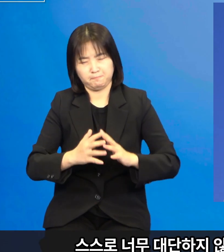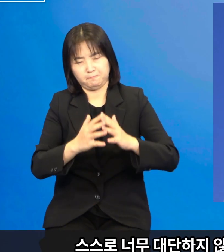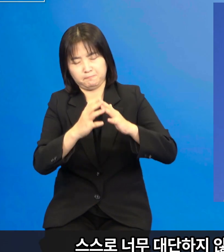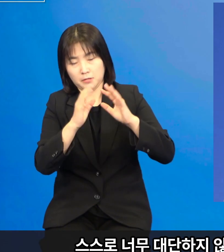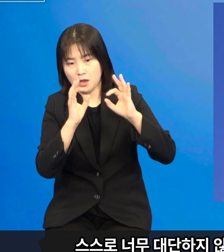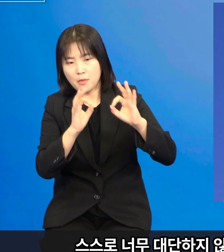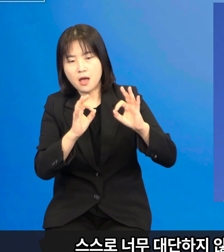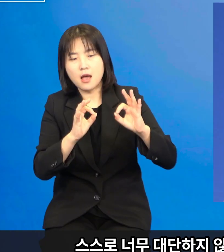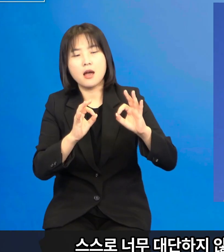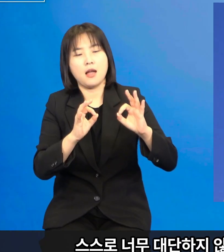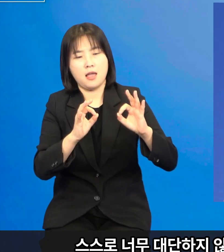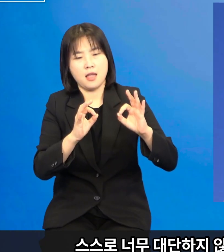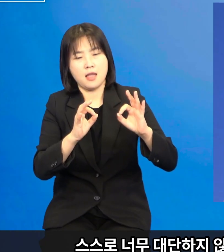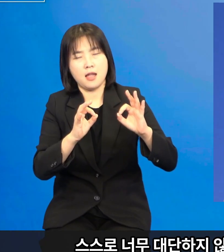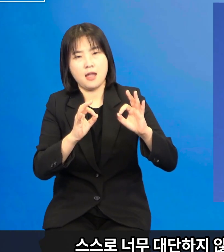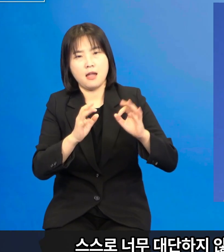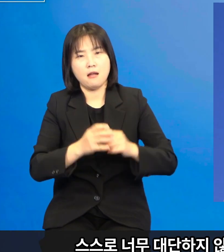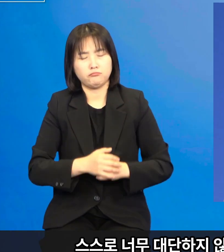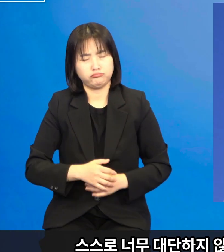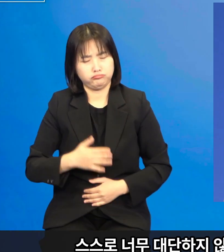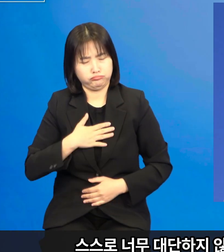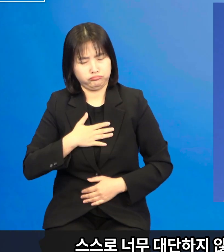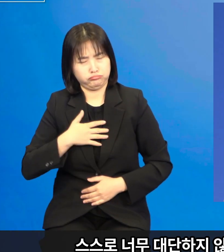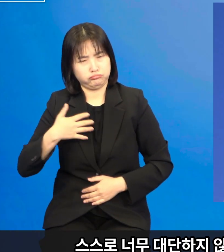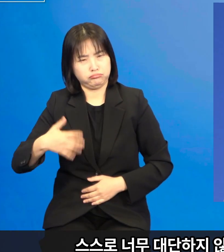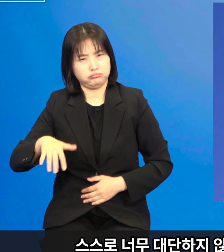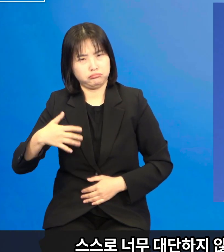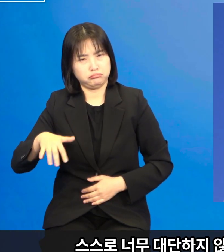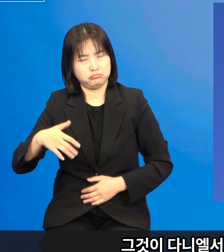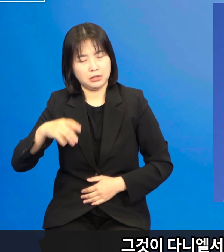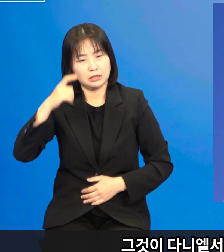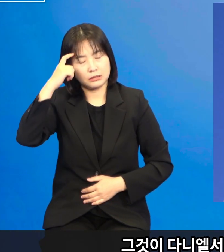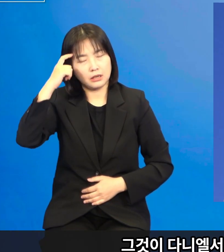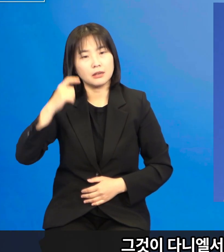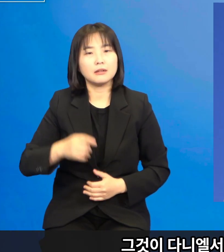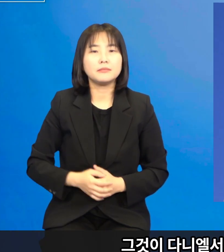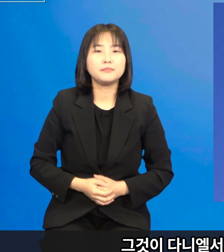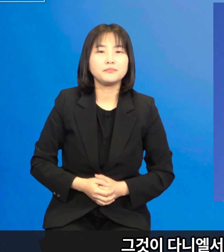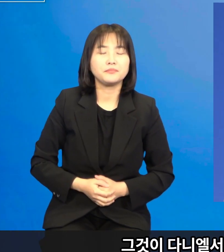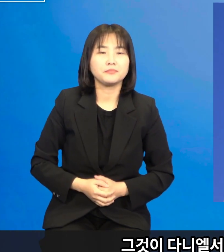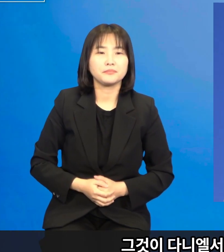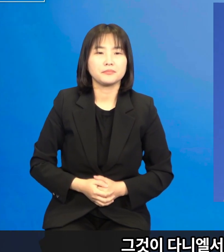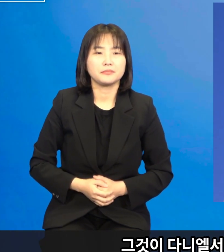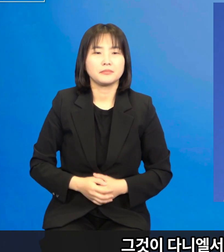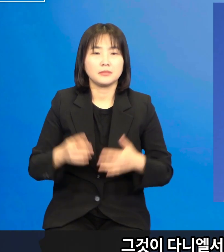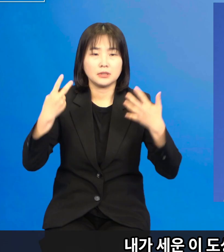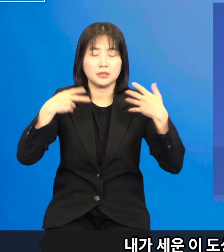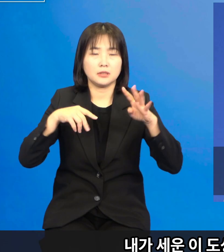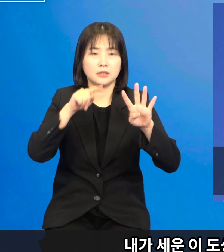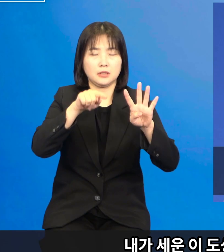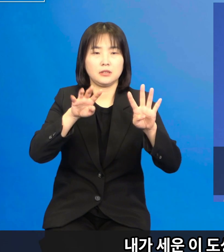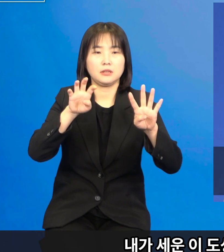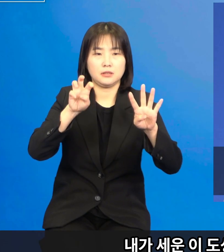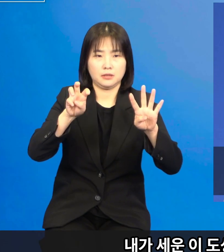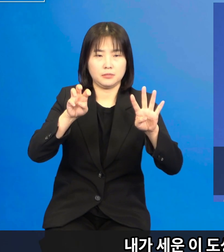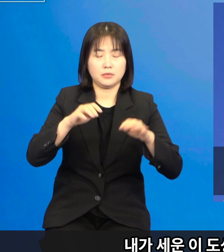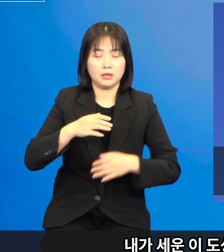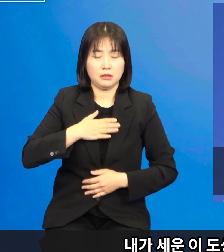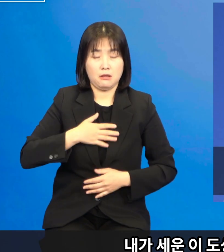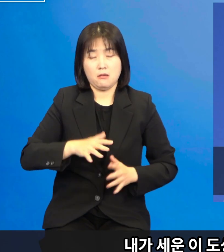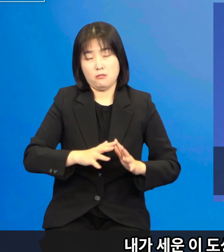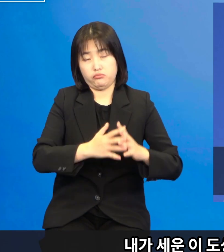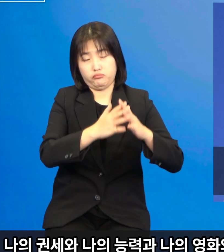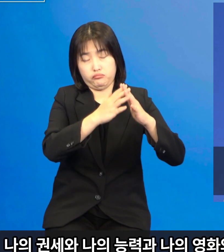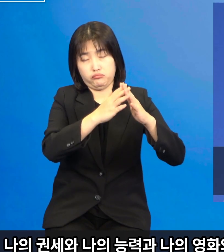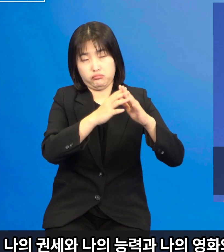스스로 너무 대단하지 않냐, 이렇게 생각을 합니다. 그것이 다니엘서 4장 30절이에요. 내가 세운 이 도성